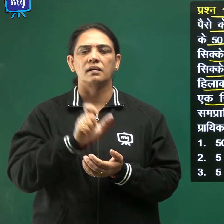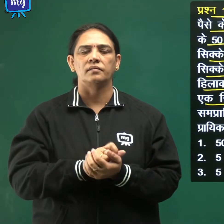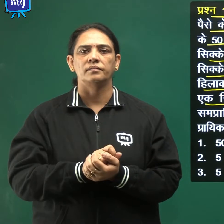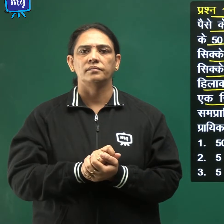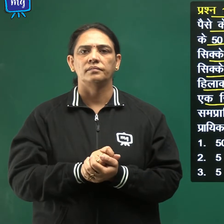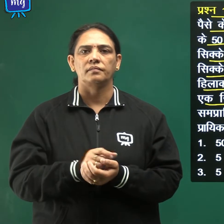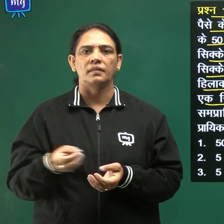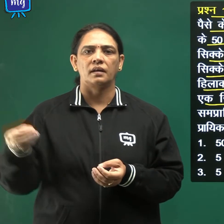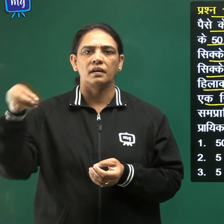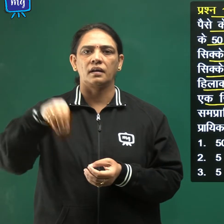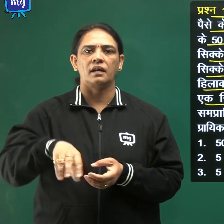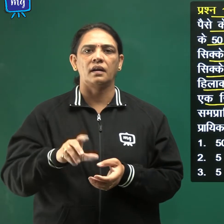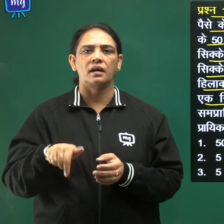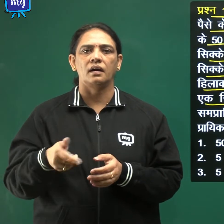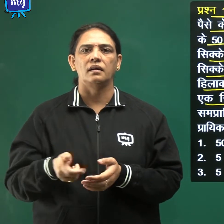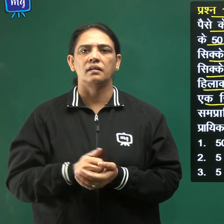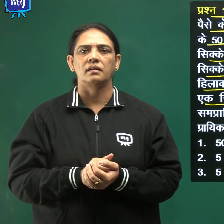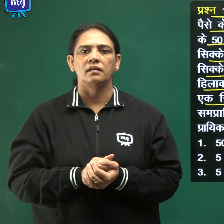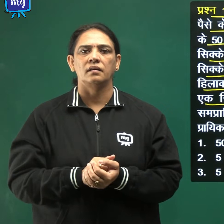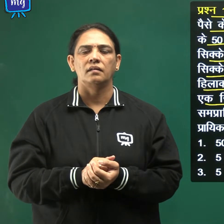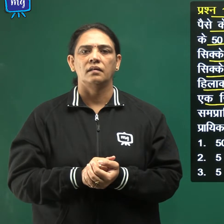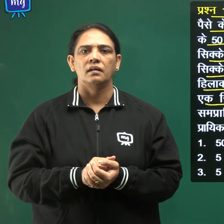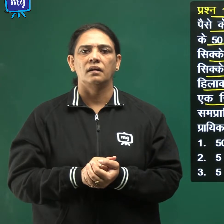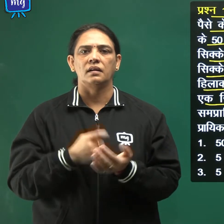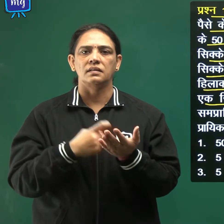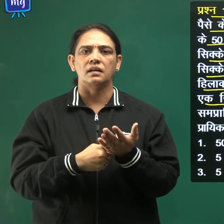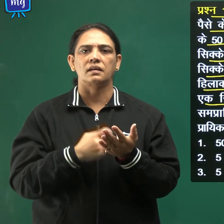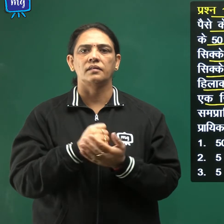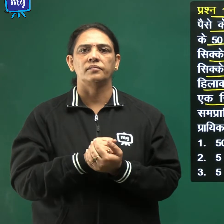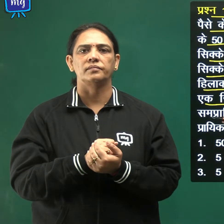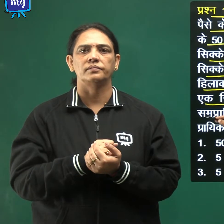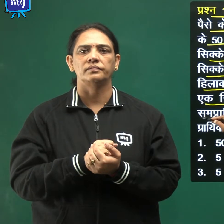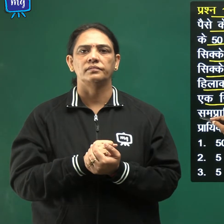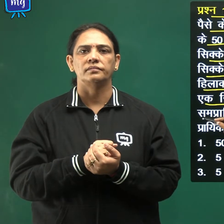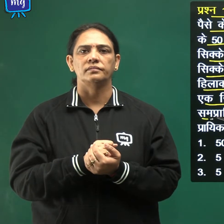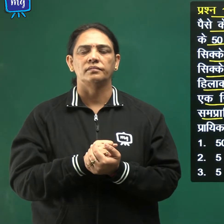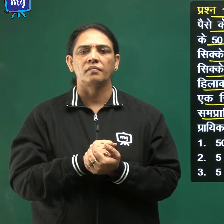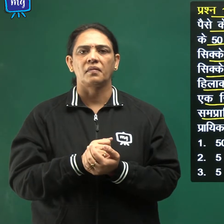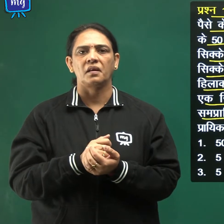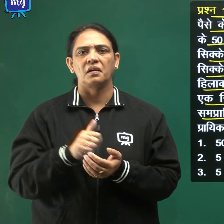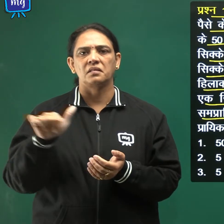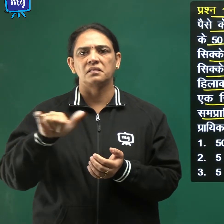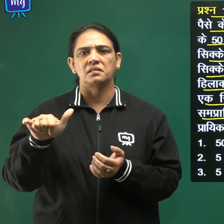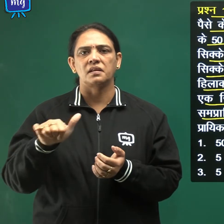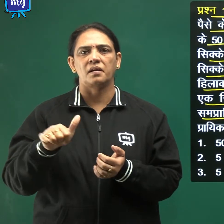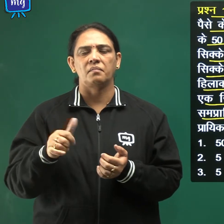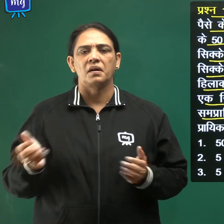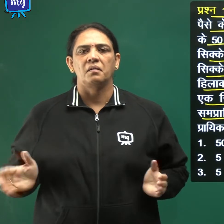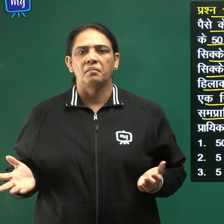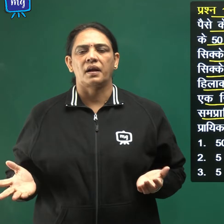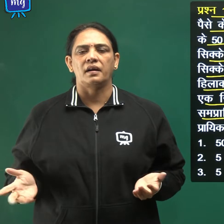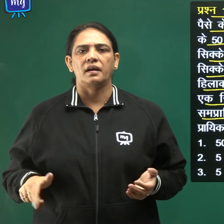लुट गन्ने का का परिणाम में संप्रदायिक है